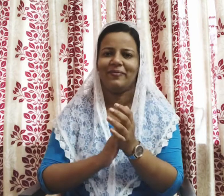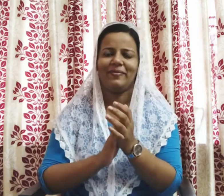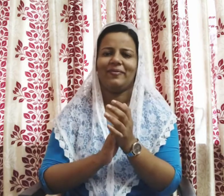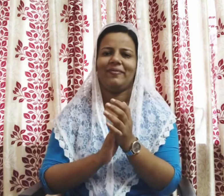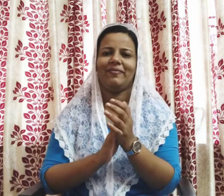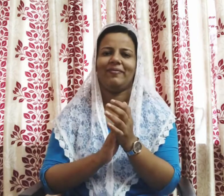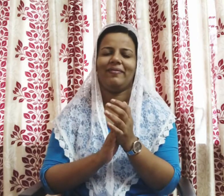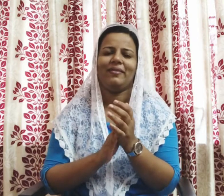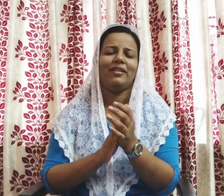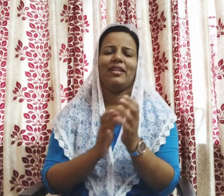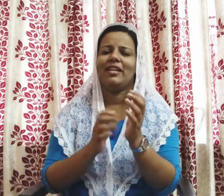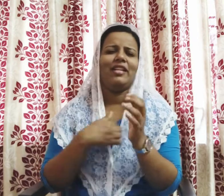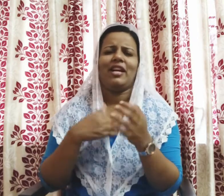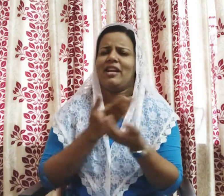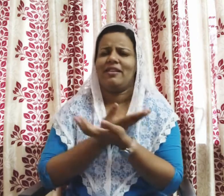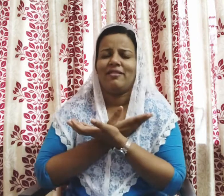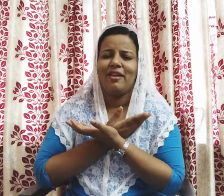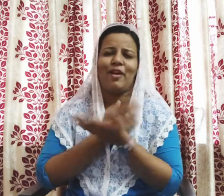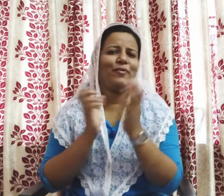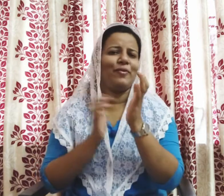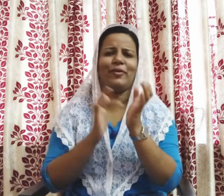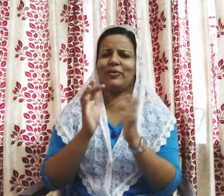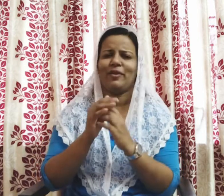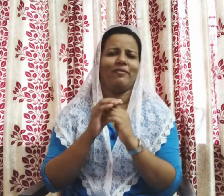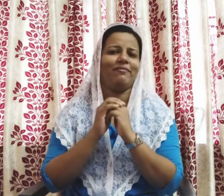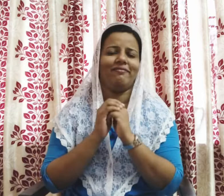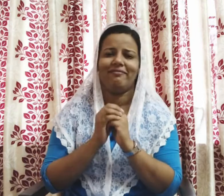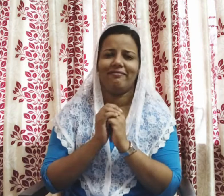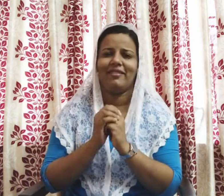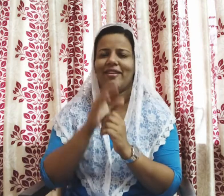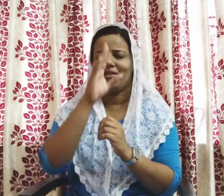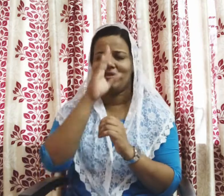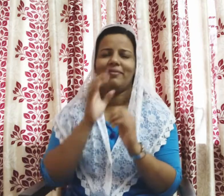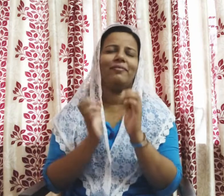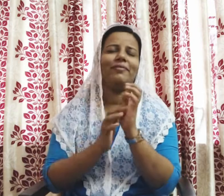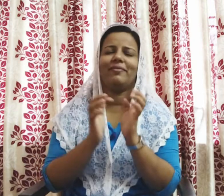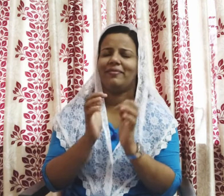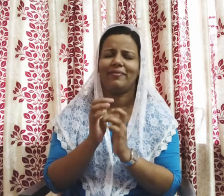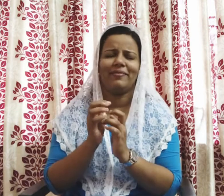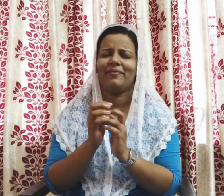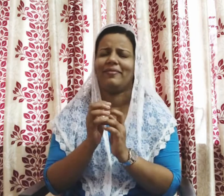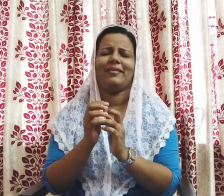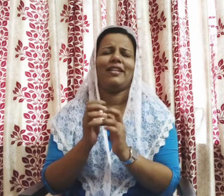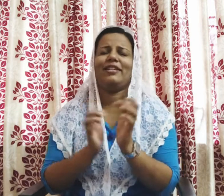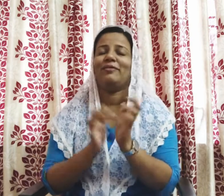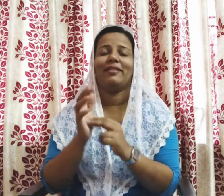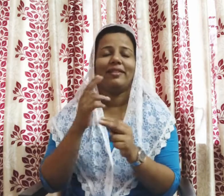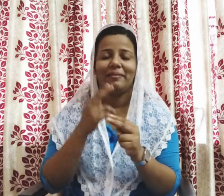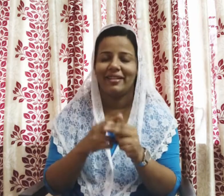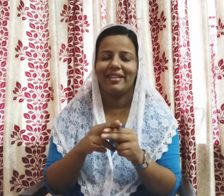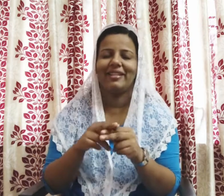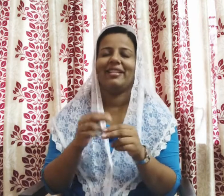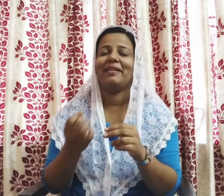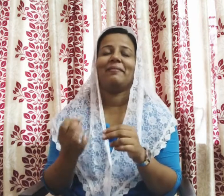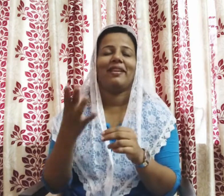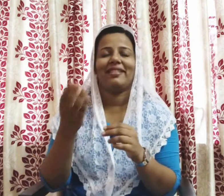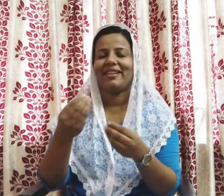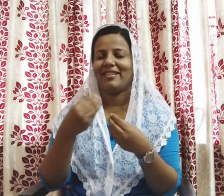സ്തുതിക്കുന്നു. കർത്താവേ, ഓ വി ലവ് യു ജീസസ്, വി വർഷിപ്പ് യു ലോർഡ്. സ്വർഗീയ പിതാവേ, യേശു ക്രിസ്തുവിൻ്റെ നാമത്തിൽ ഈ പ്രഭാതത്തിനായിട്ട് സ്തോത്രം. രാത്രി